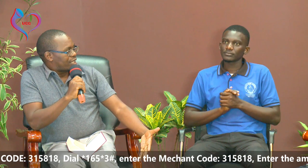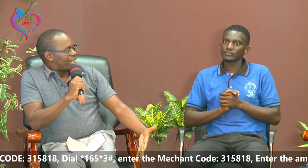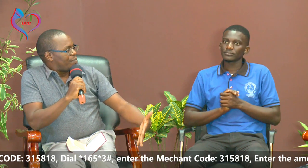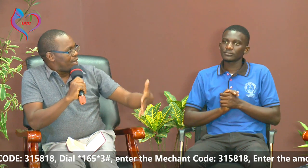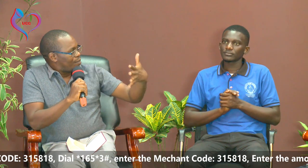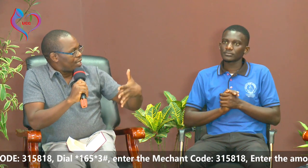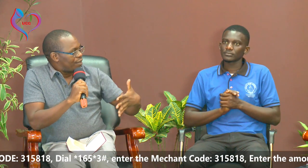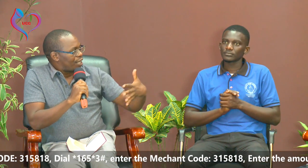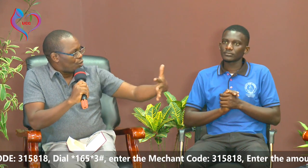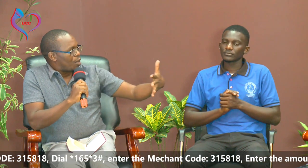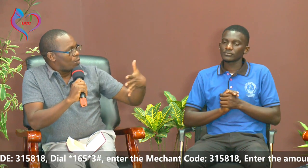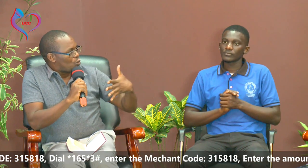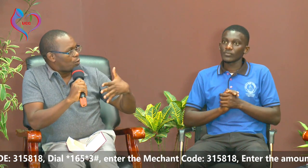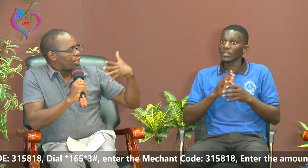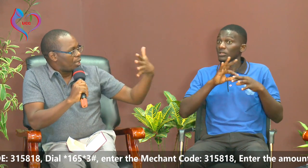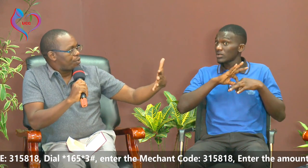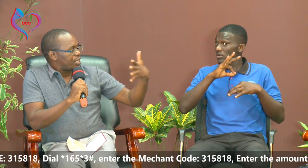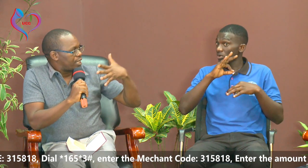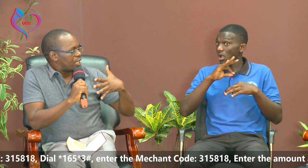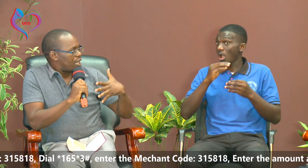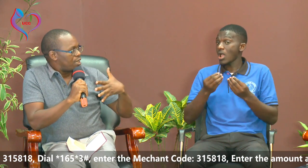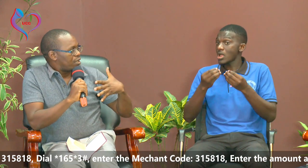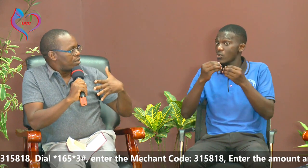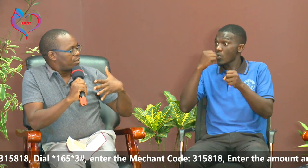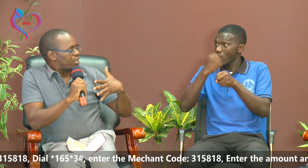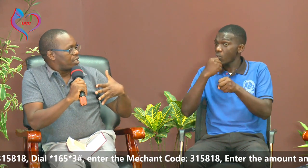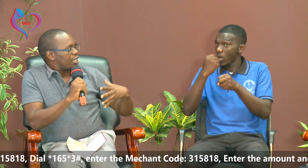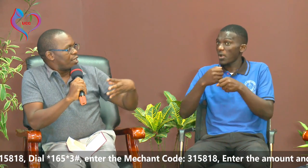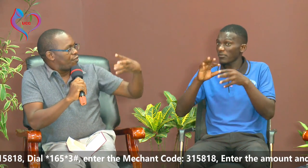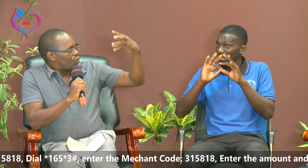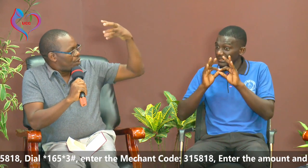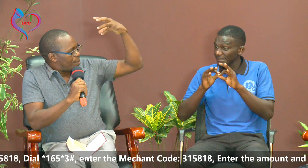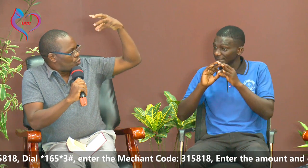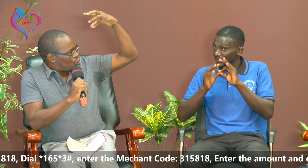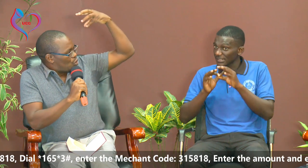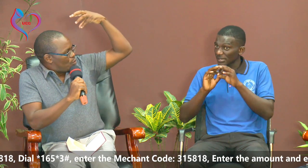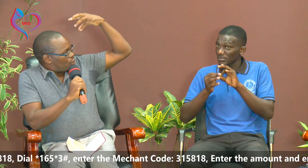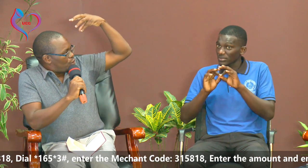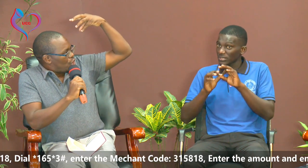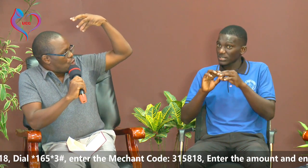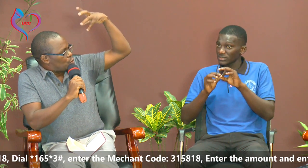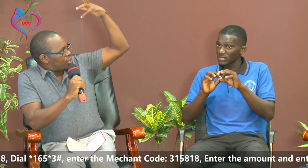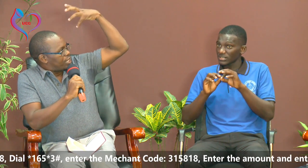nti ememe yekola mulimu gwa kuinterpretinga nti evunula ebintu byomwoyo